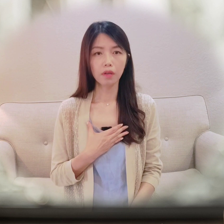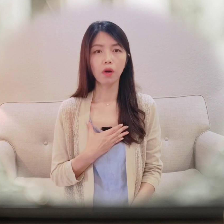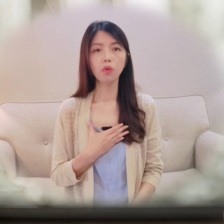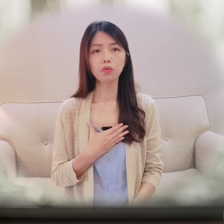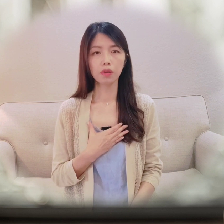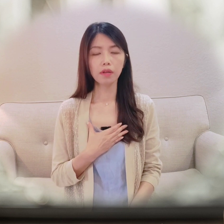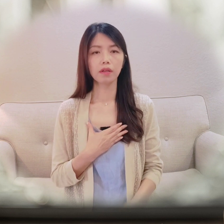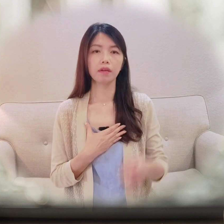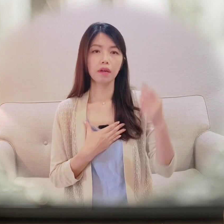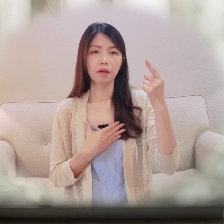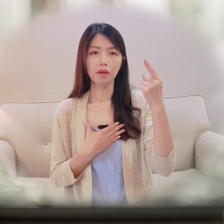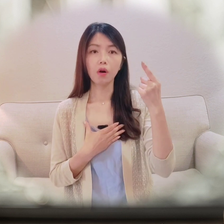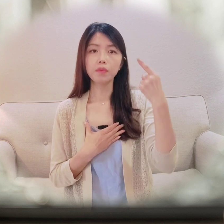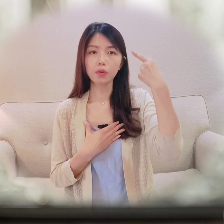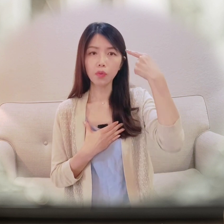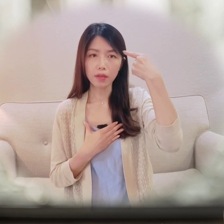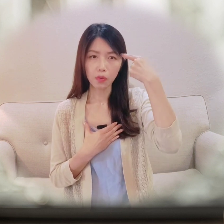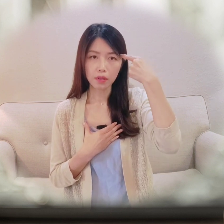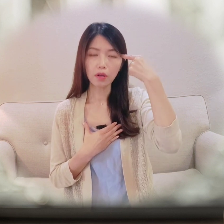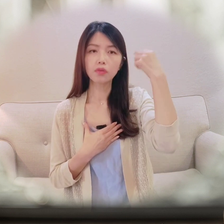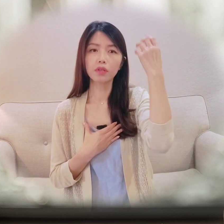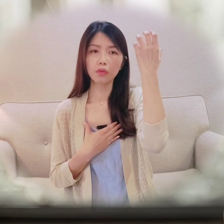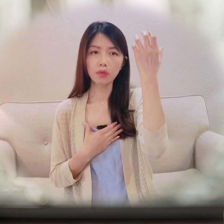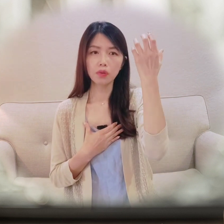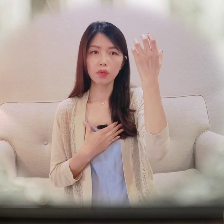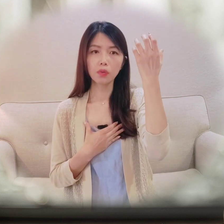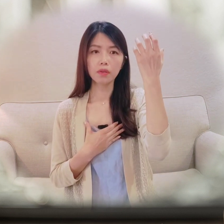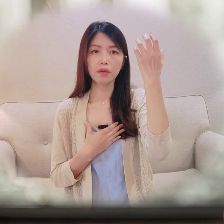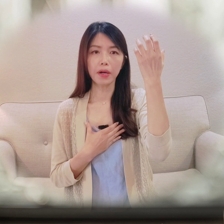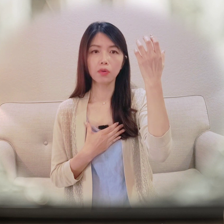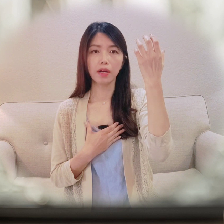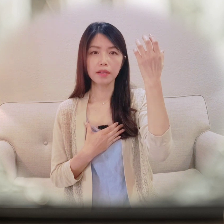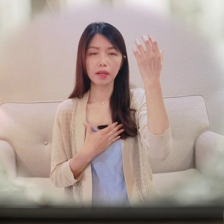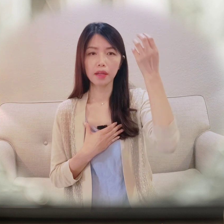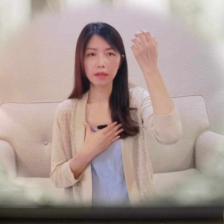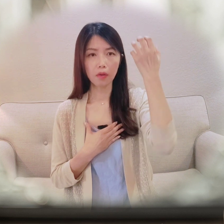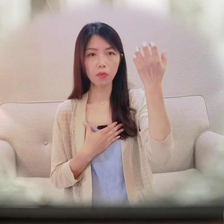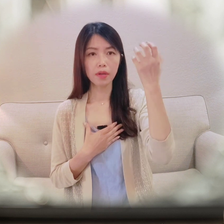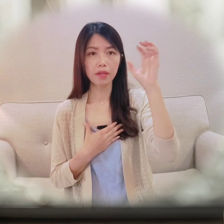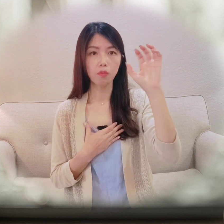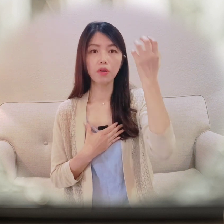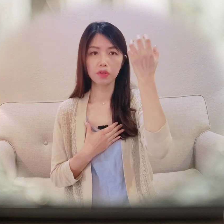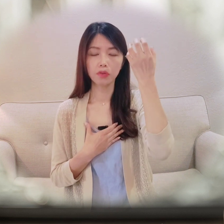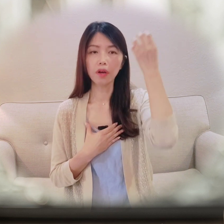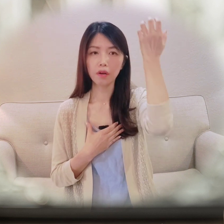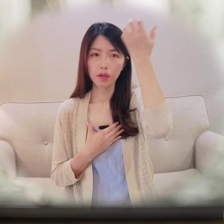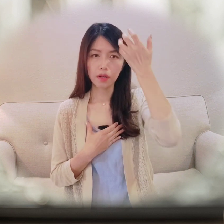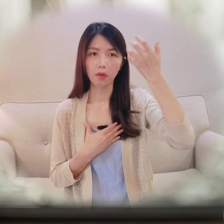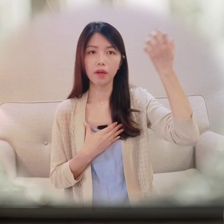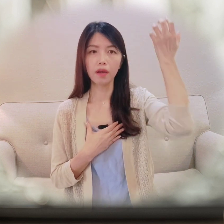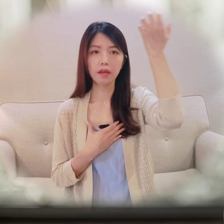영혼 수어는 검지로 관자놀이 찍어주시고 손등을 밖으로 나가는 이 상태에서 손 살짝 오므려